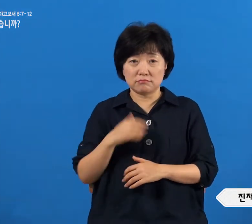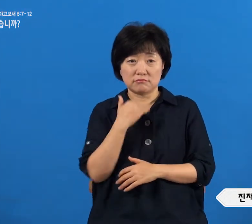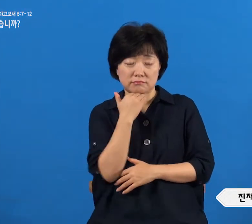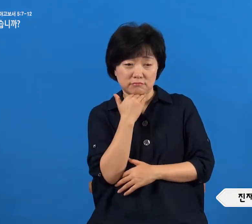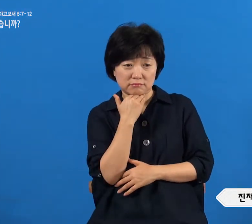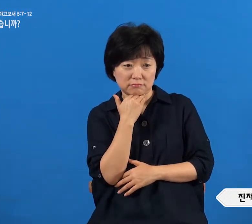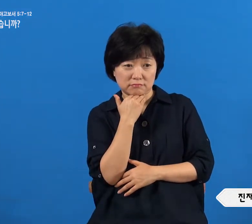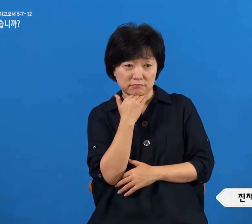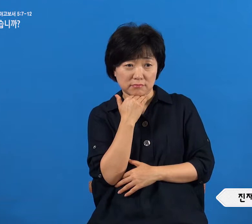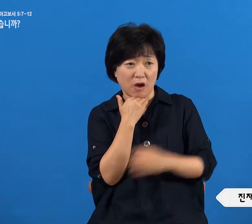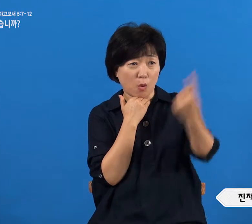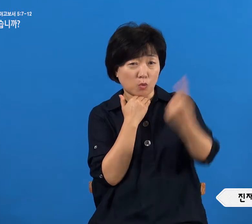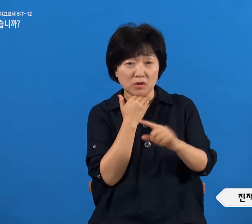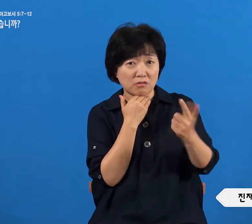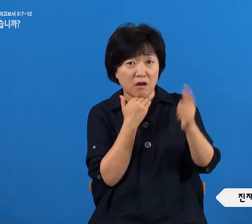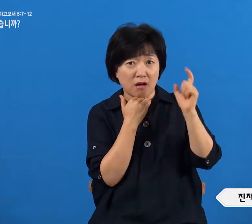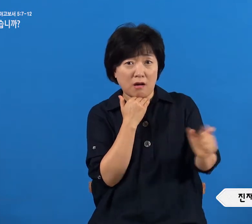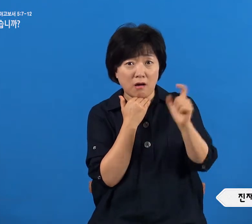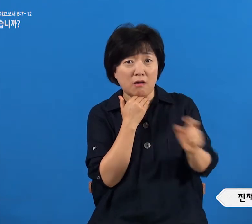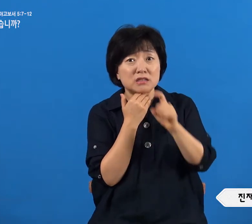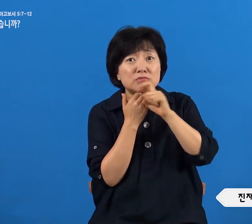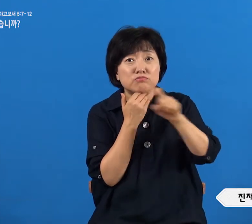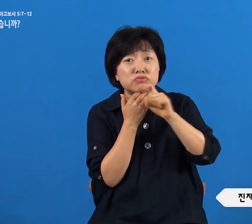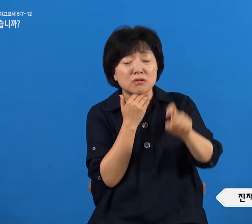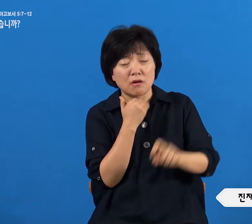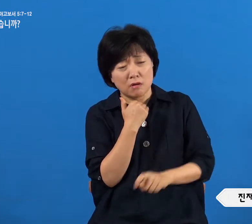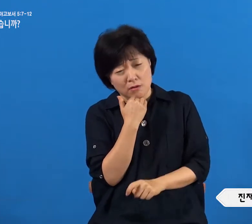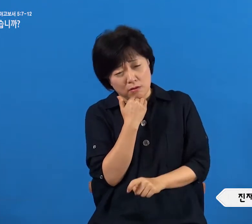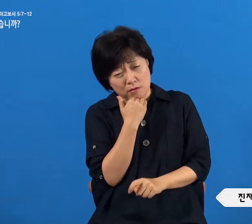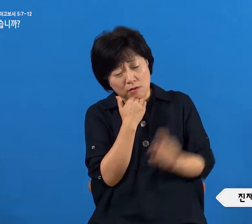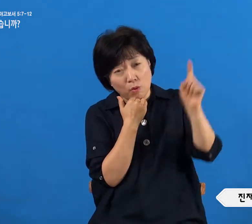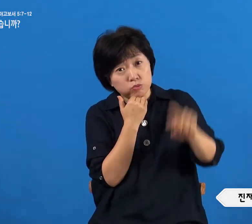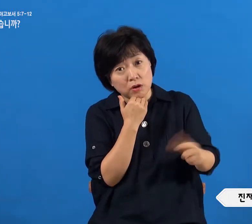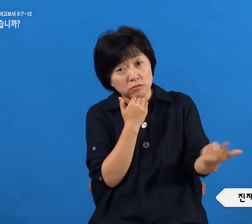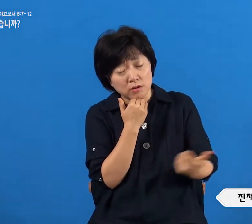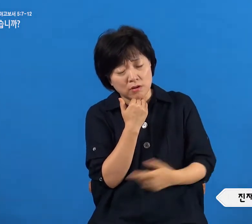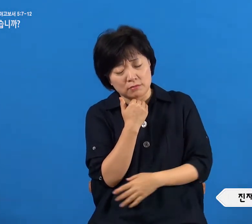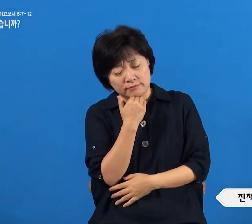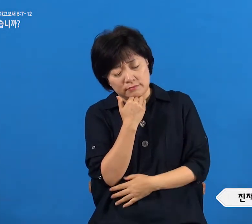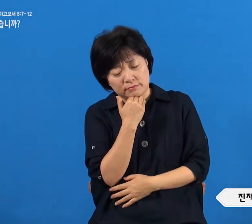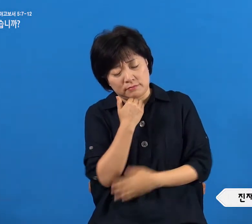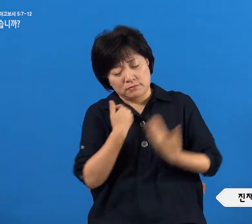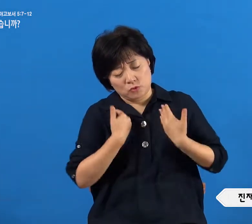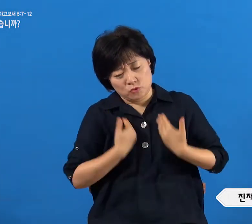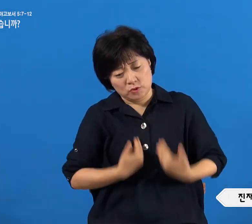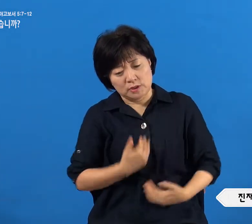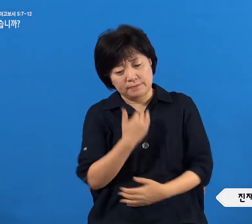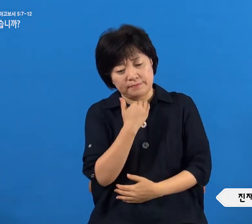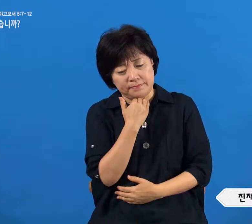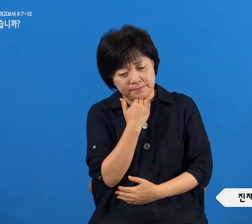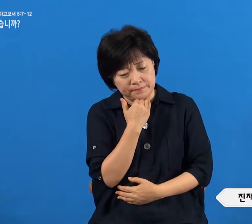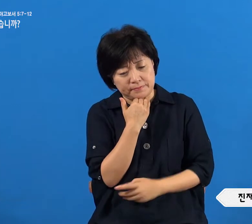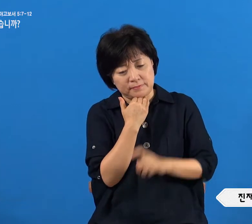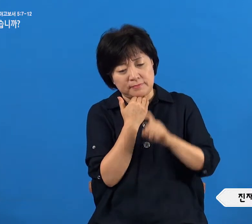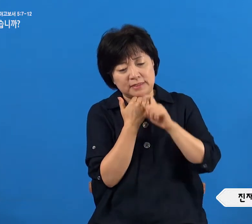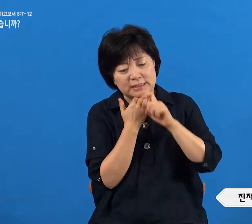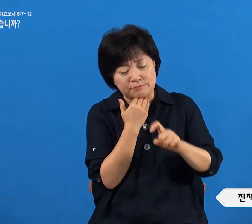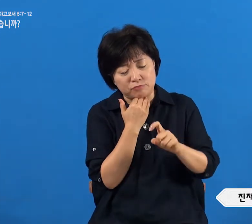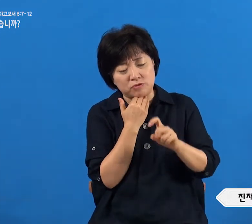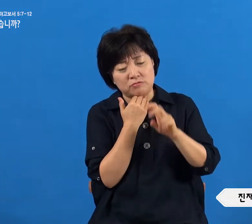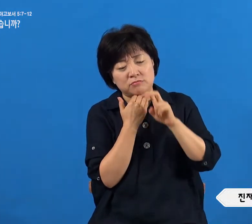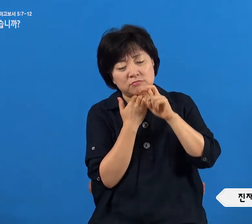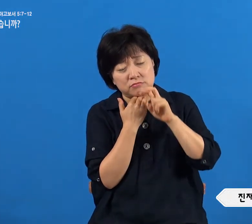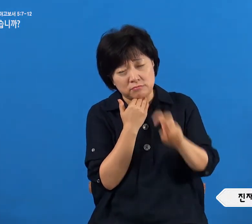서로 생각합니다. 10분 정도 늦을 수 있지. 그리고 조용히 기다립니다. 그 10분이